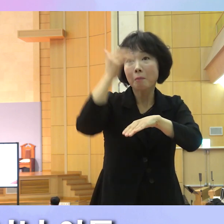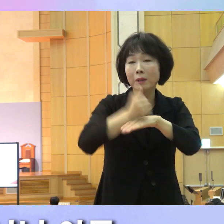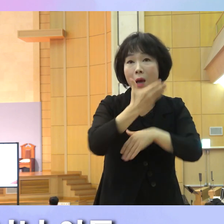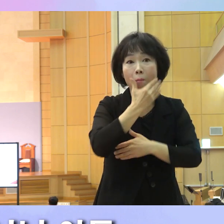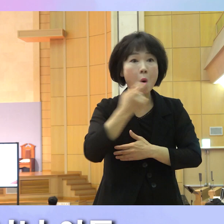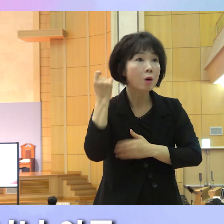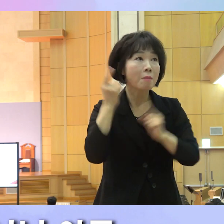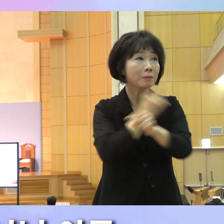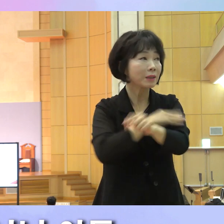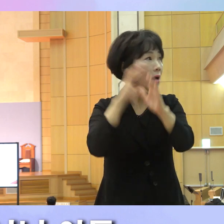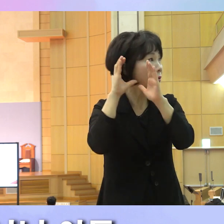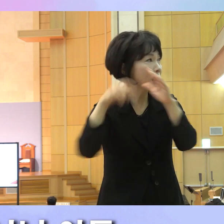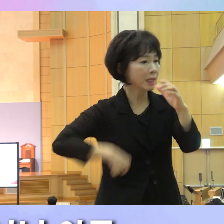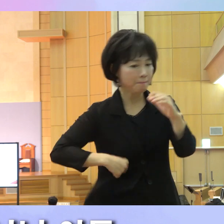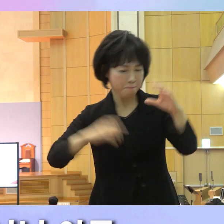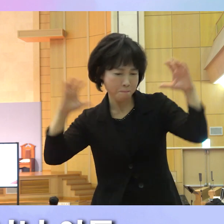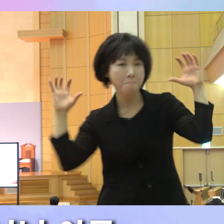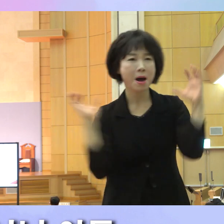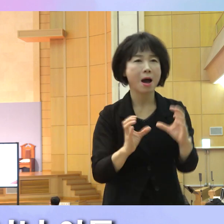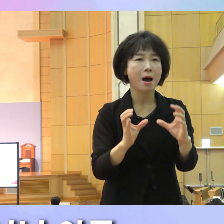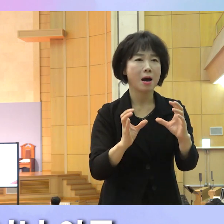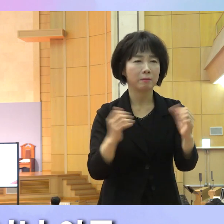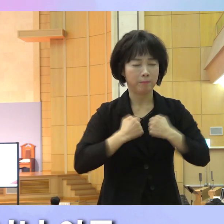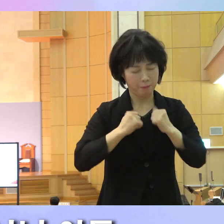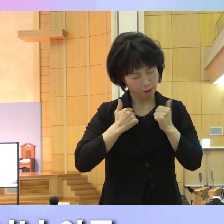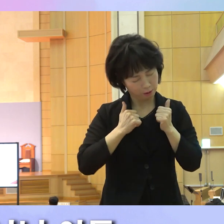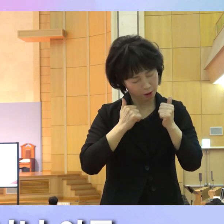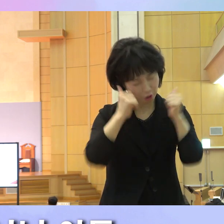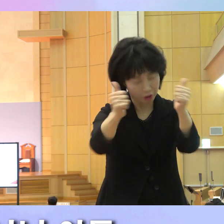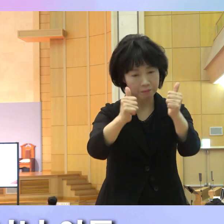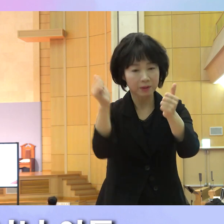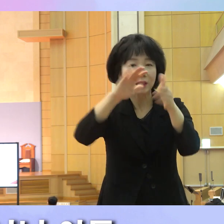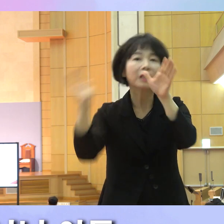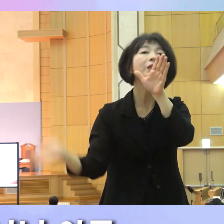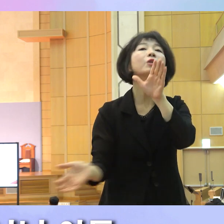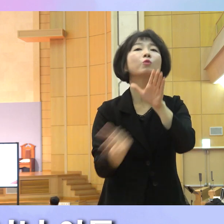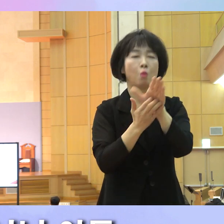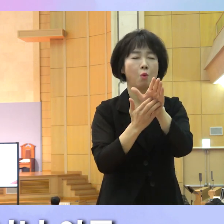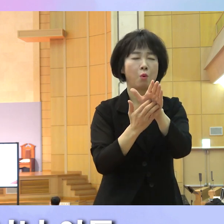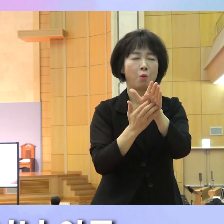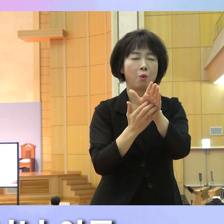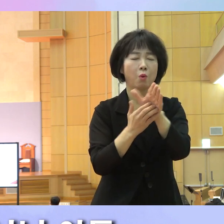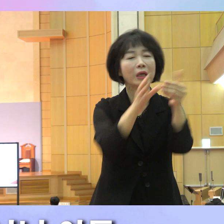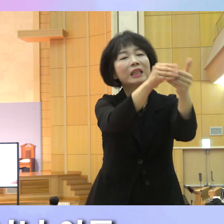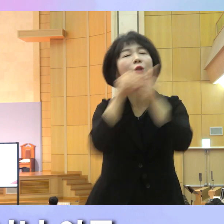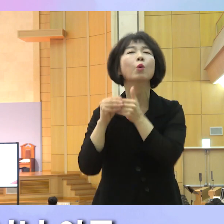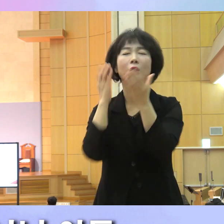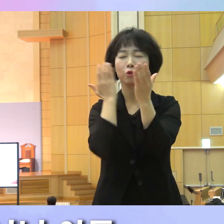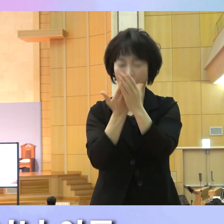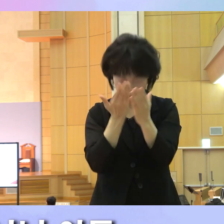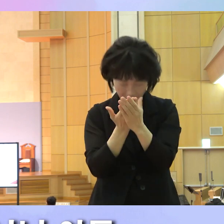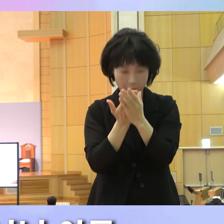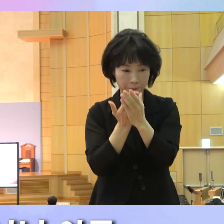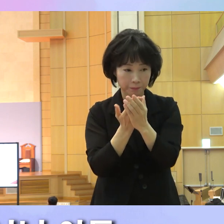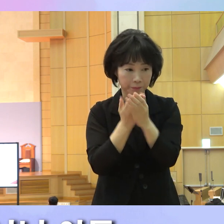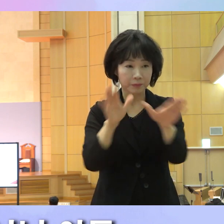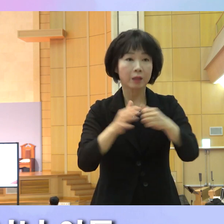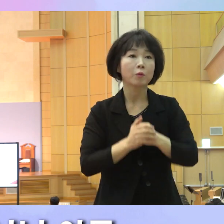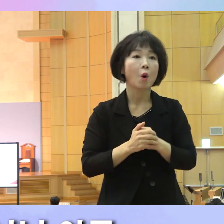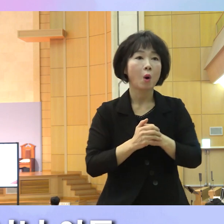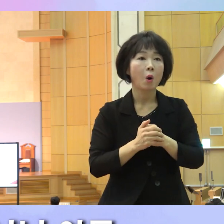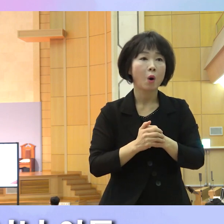말씀에 협력하고 아버지 협력해서 선을 이루는 귀한 아버지 성도들 다 될 수 있도록 인도하여 주옵소서.